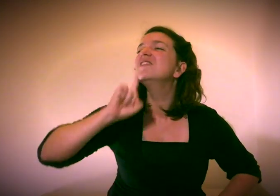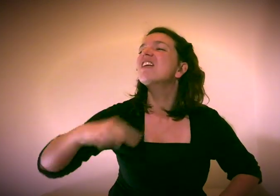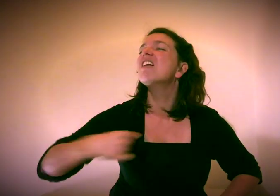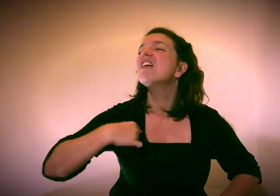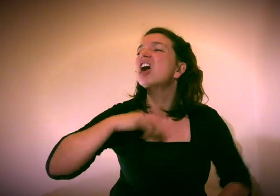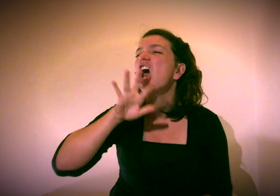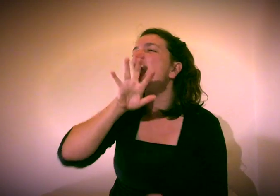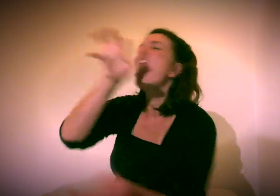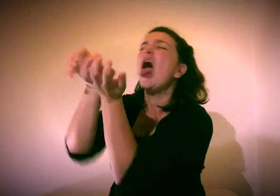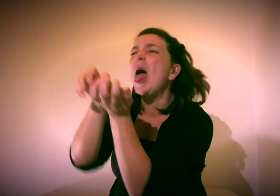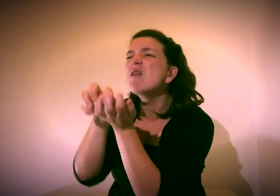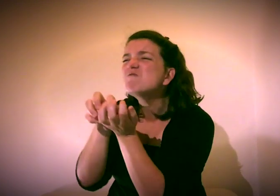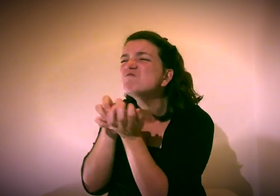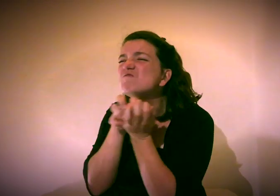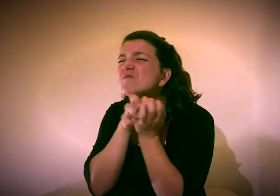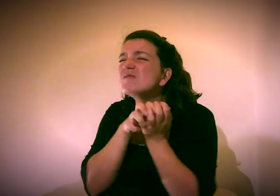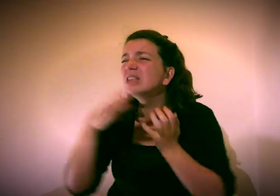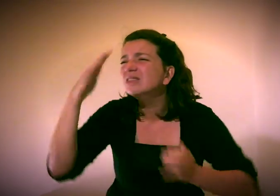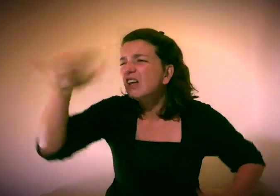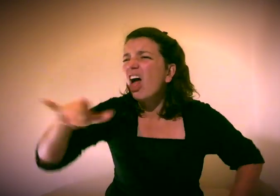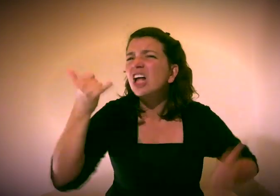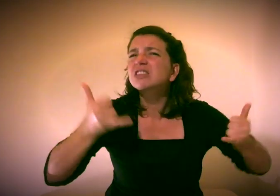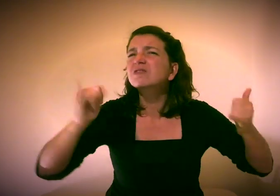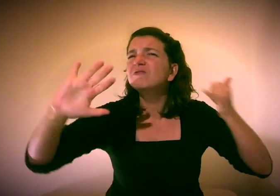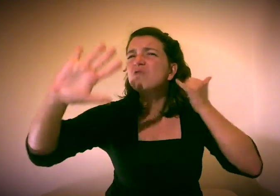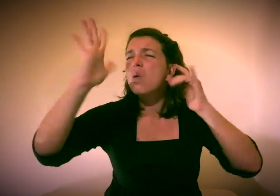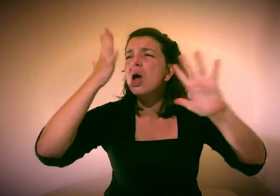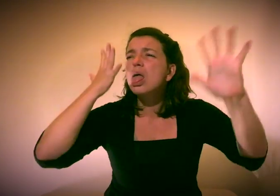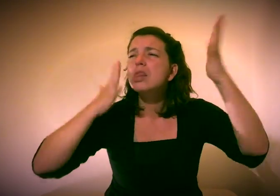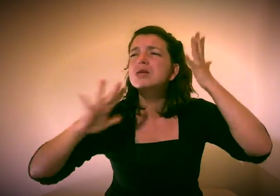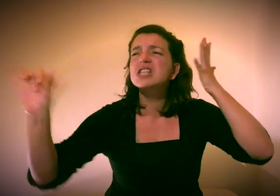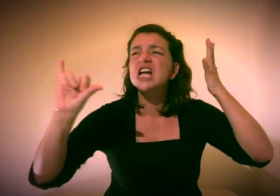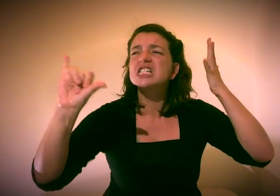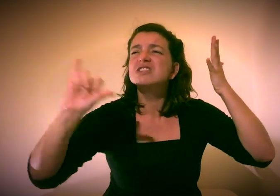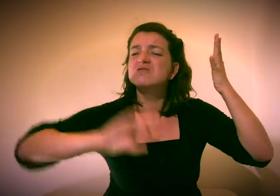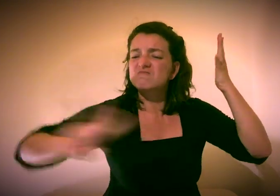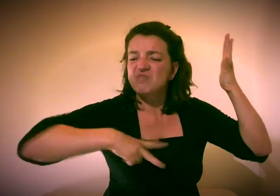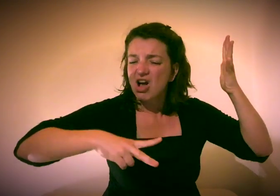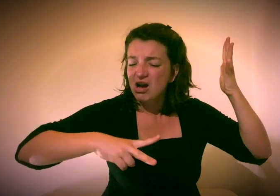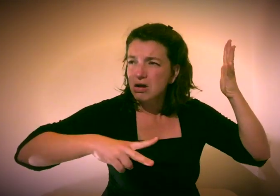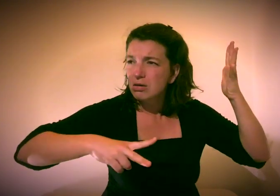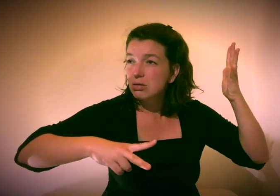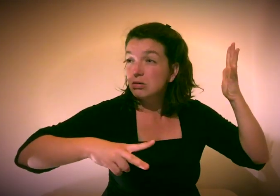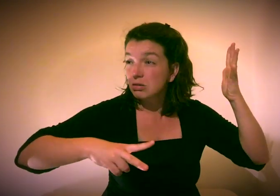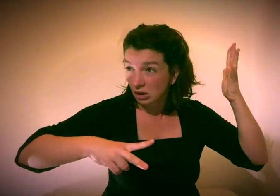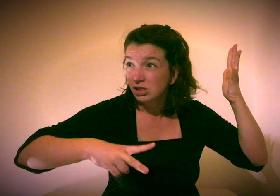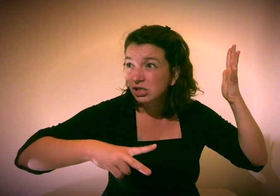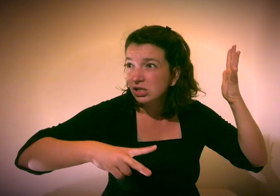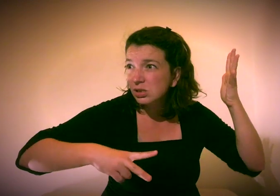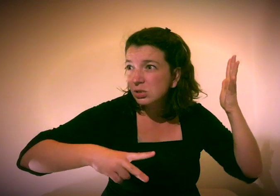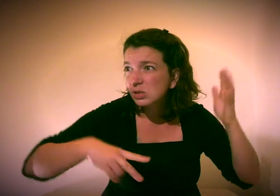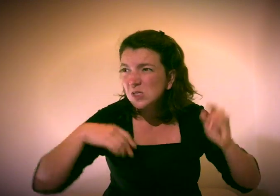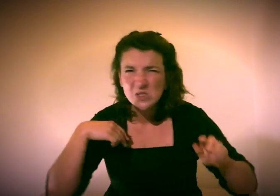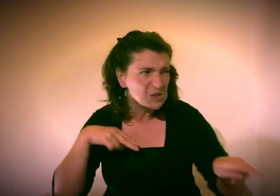la panthère furieuse. « Tu crois que tu m'empêcheras de me saisir de mon bien ? Tout ce qui est dans cette forêt